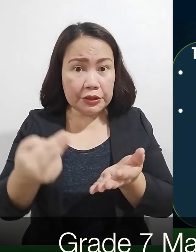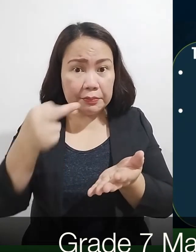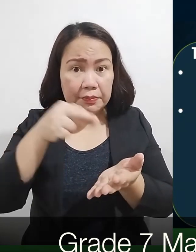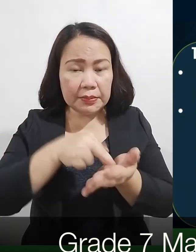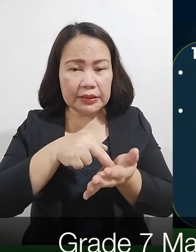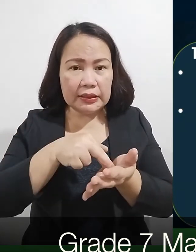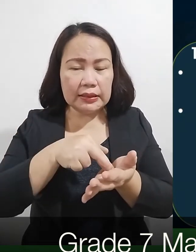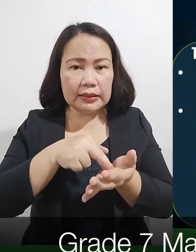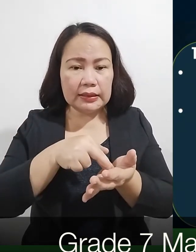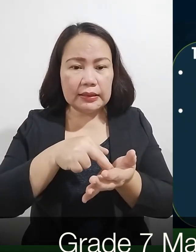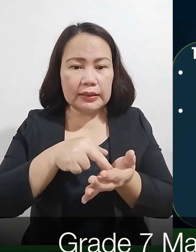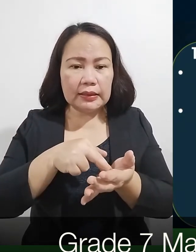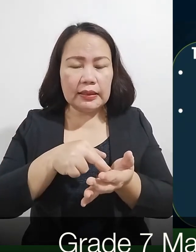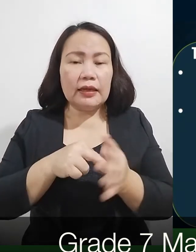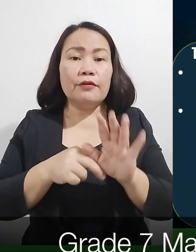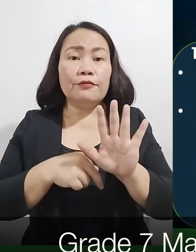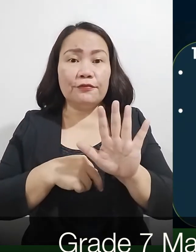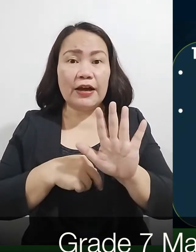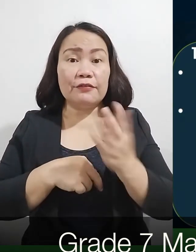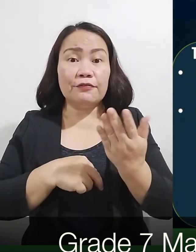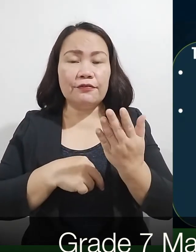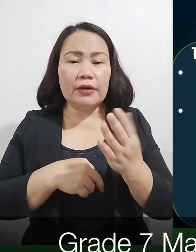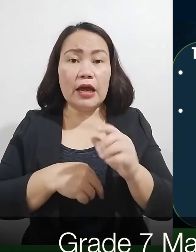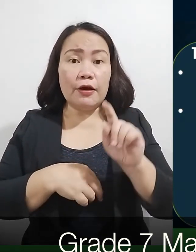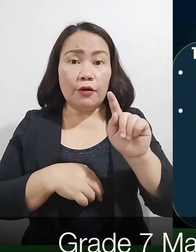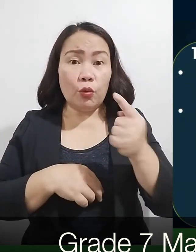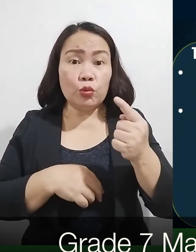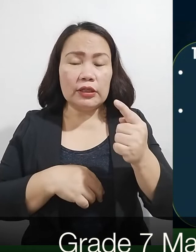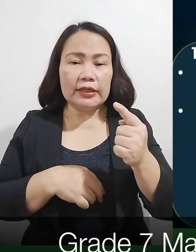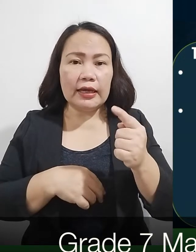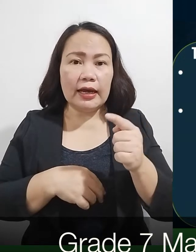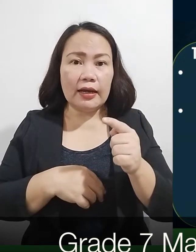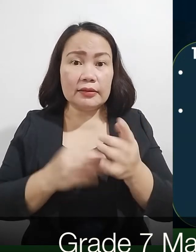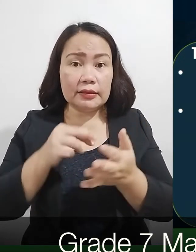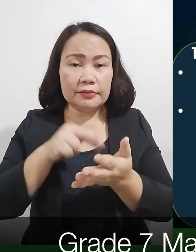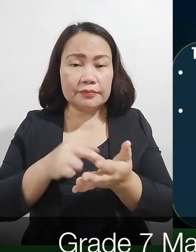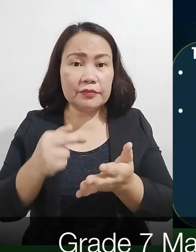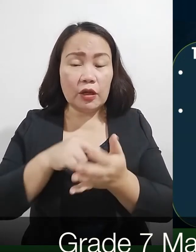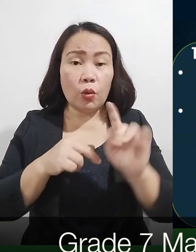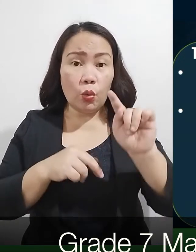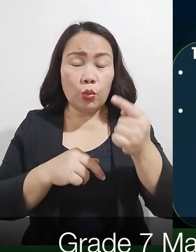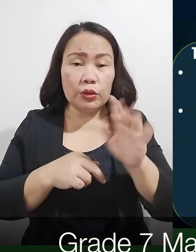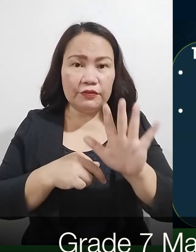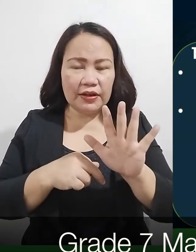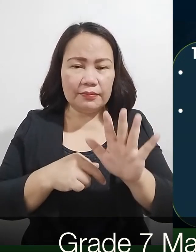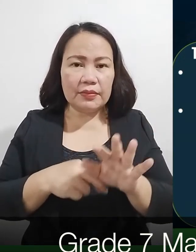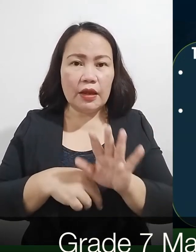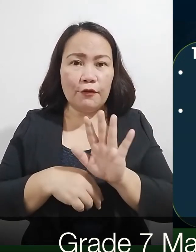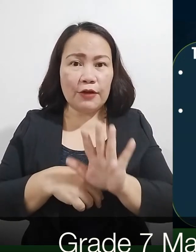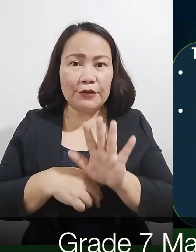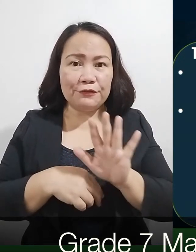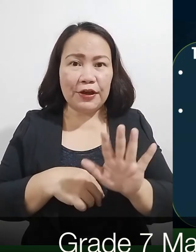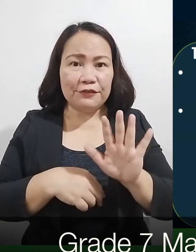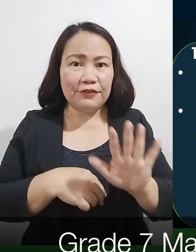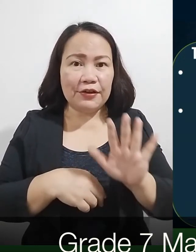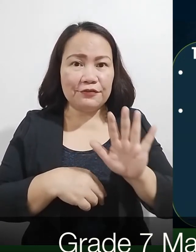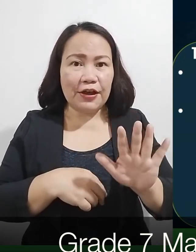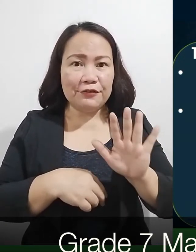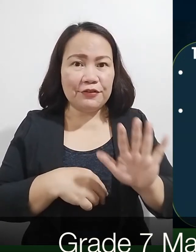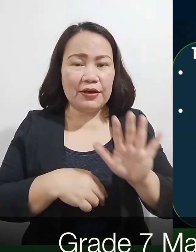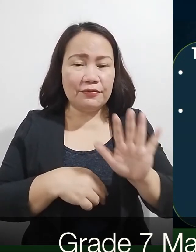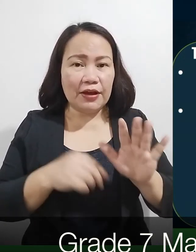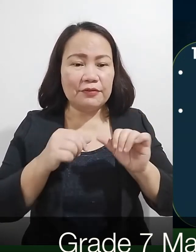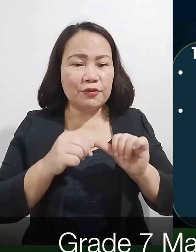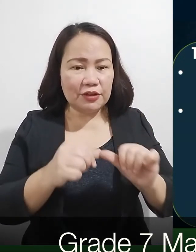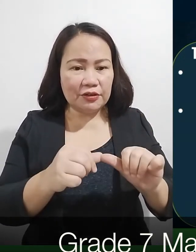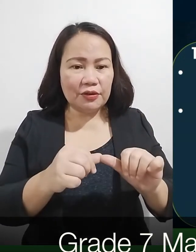tinawag na pure repeating? Kasi ang nauulit ay 5 lang. So, walang ibang nauulit kundi 5 lang. Alright?